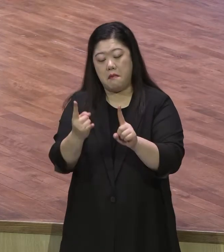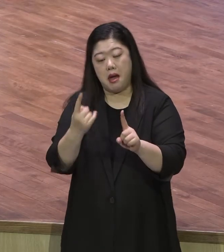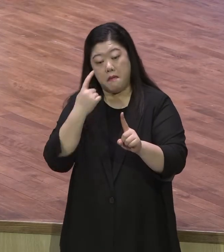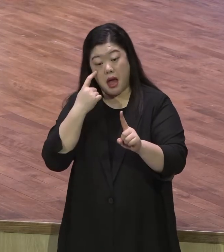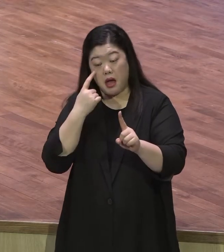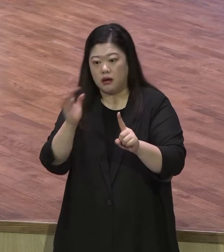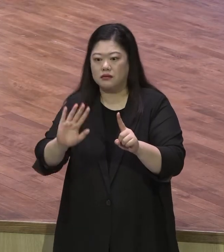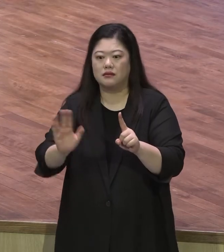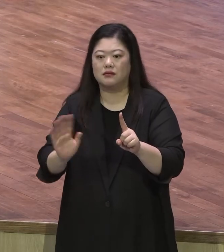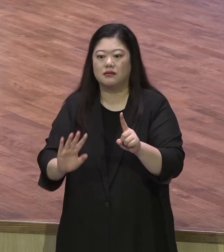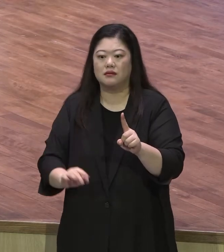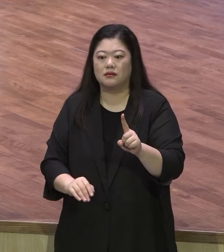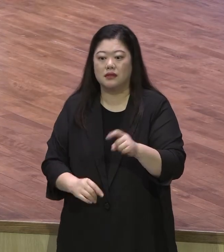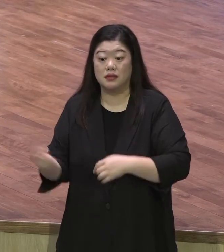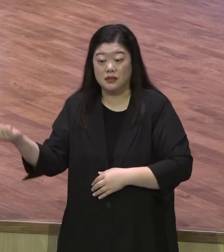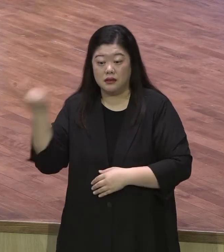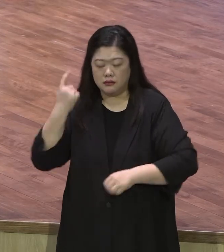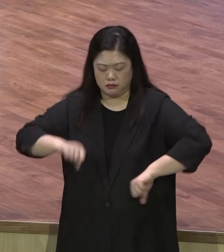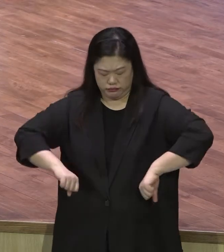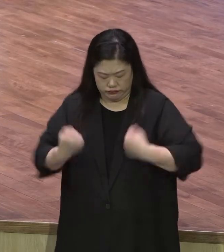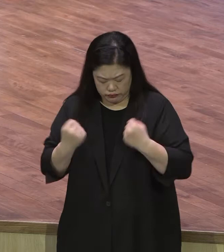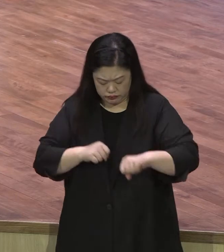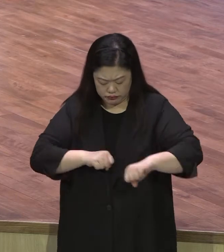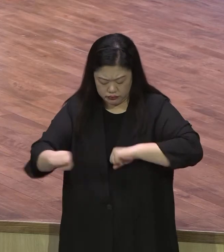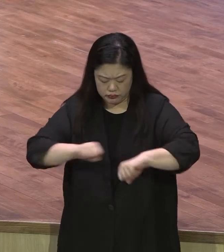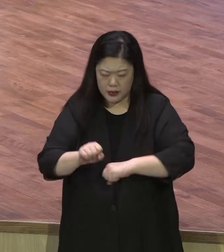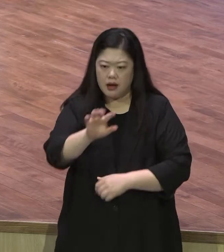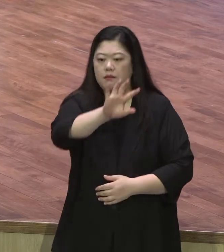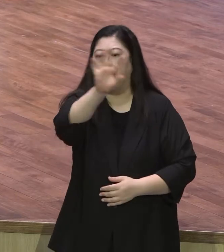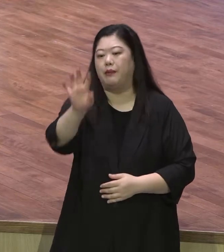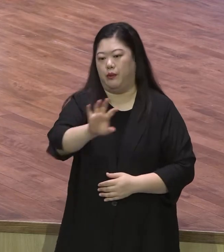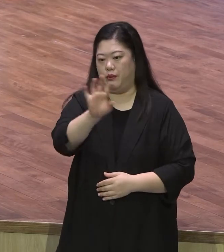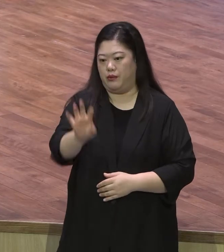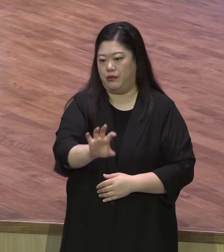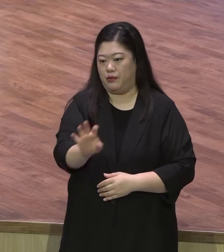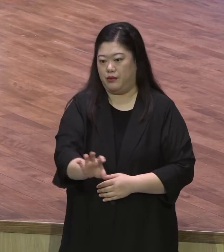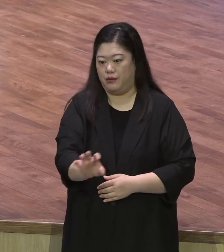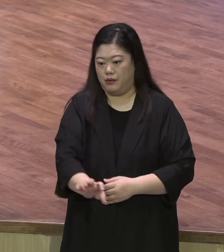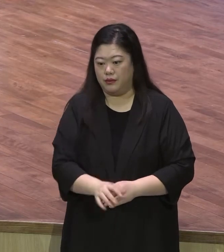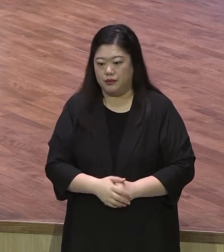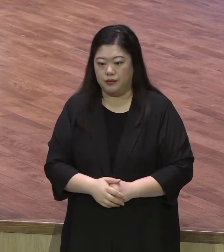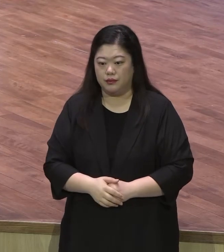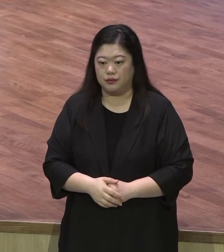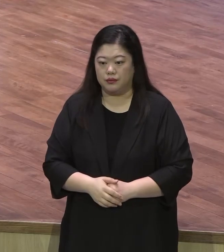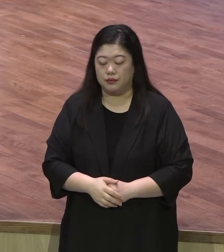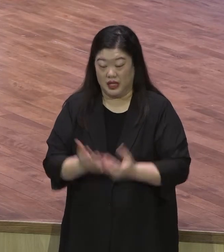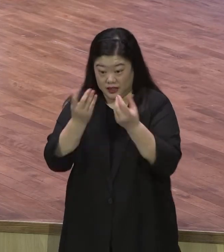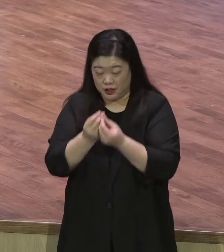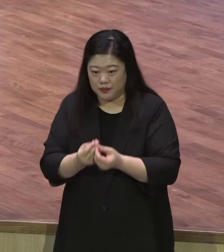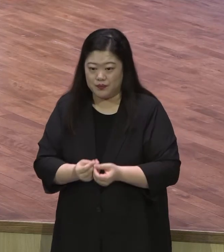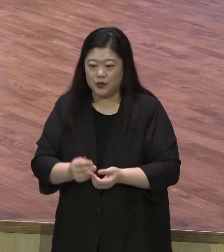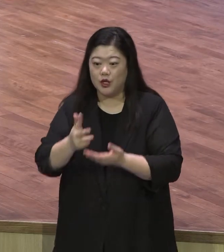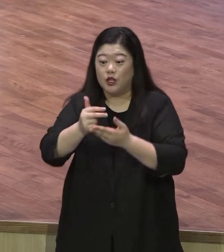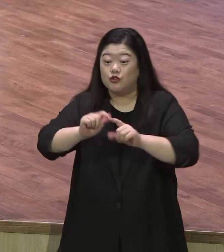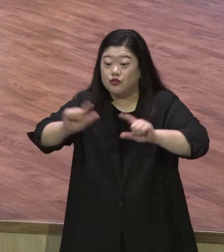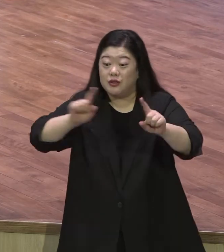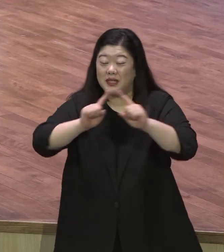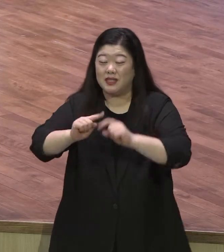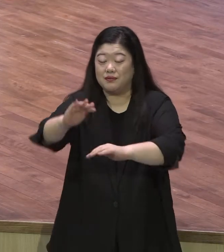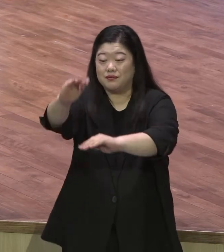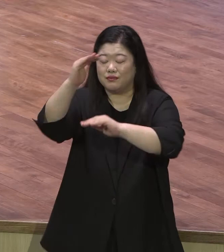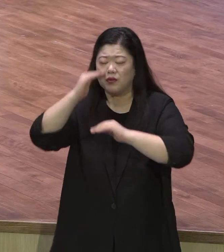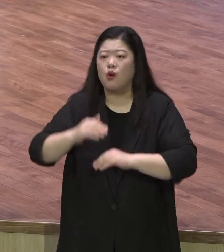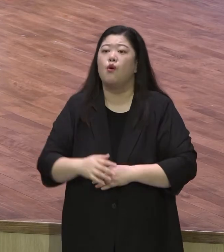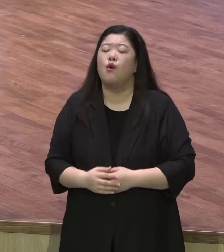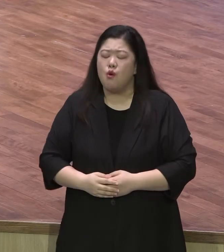한마디로 산상수원의 말씀은 한 번 듣고 좋은 말씀이네 참 좋은 말씀이다 라고